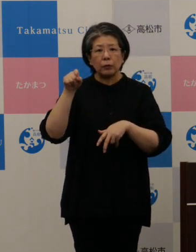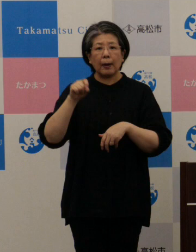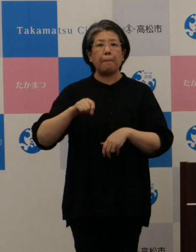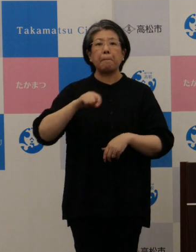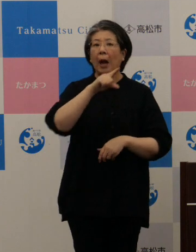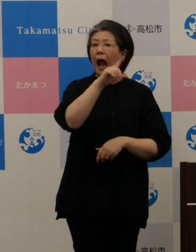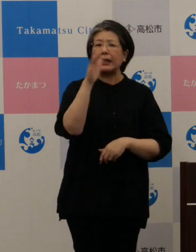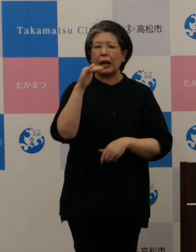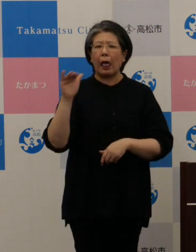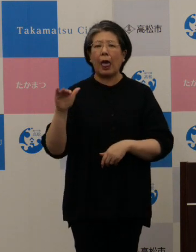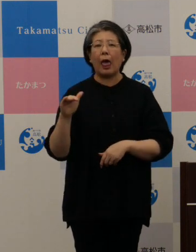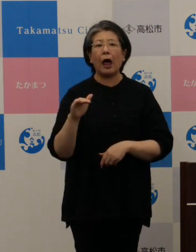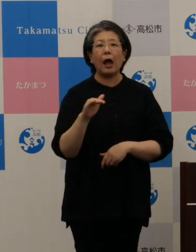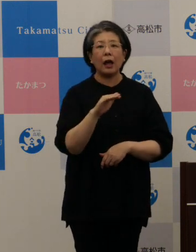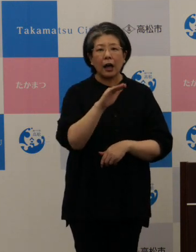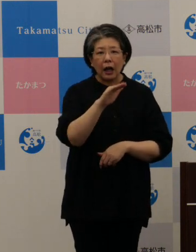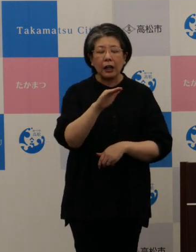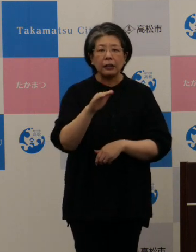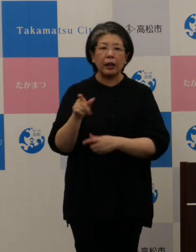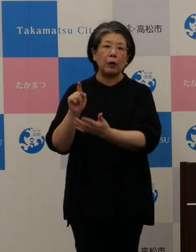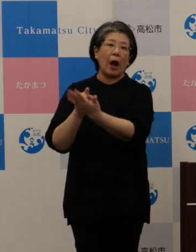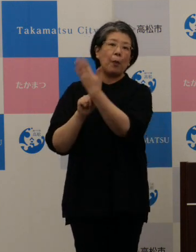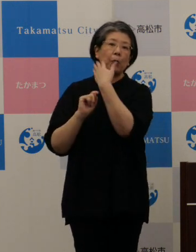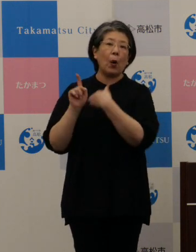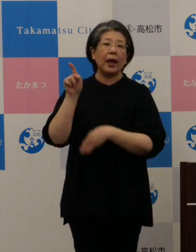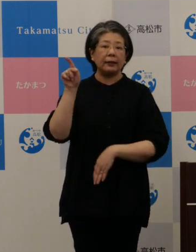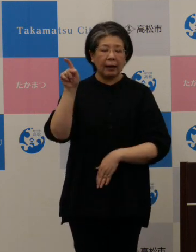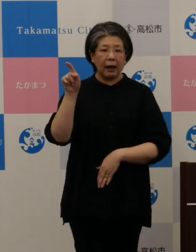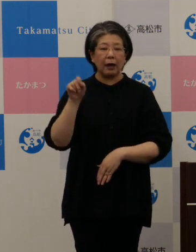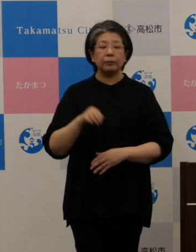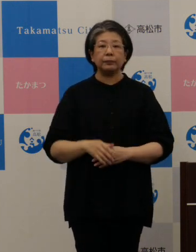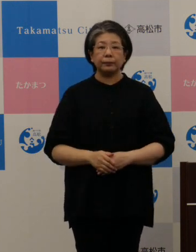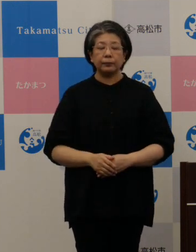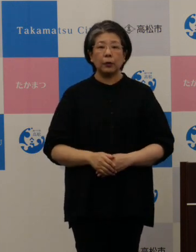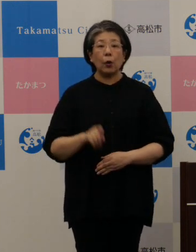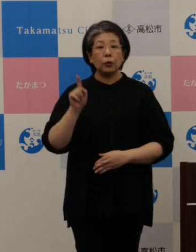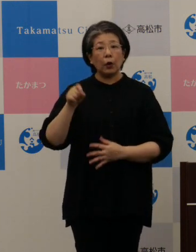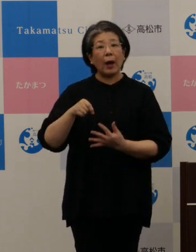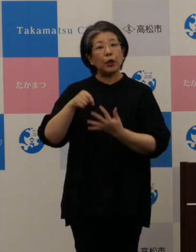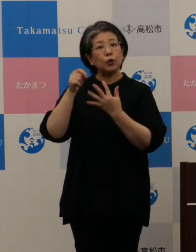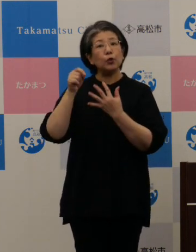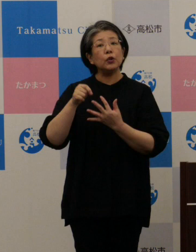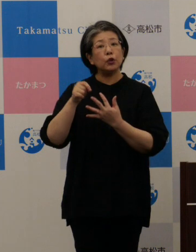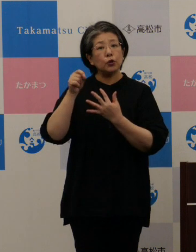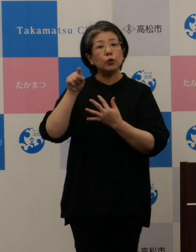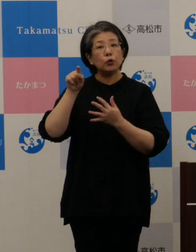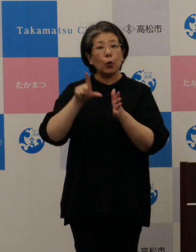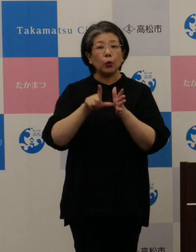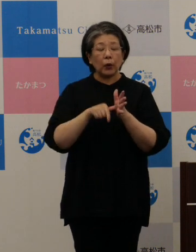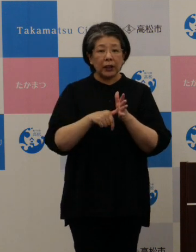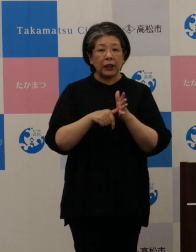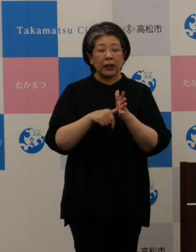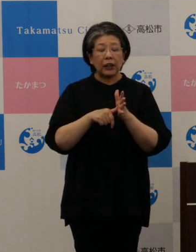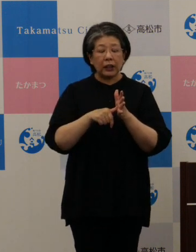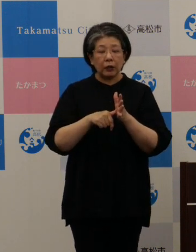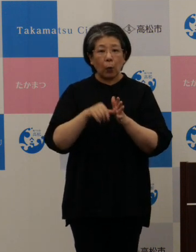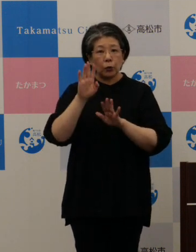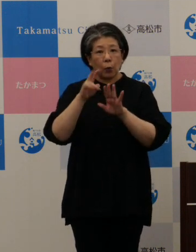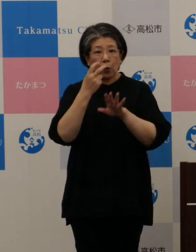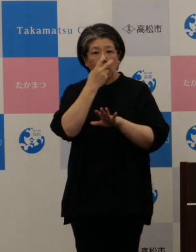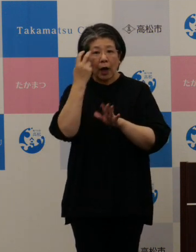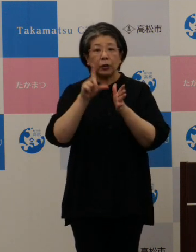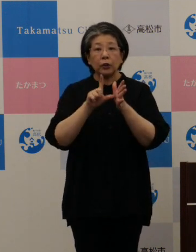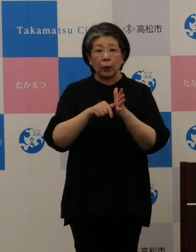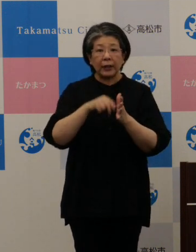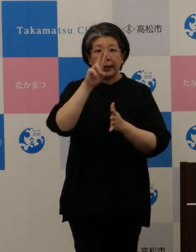調査結果が出ました。そこの調査自体抽出調査というところで香川県は入っていないということではあるんですけれども、改めて